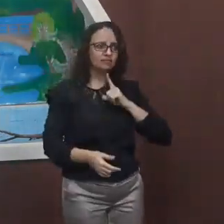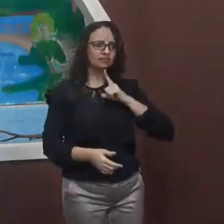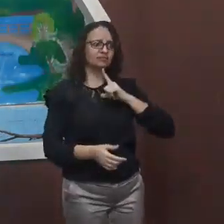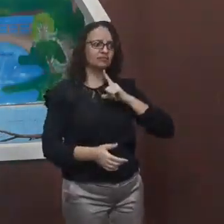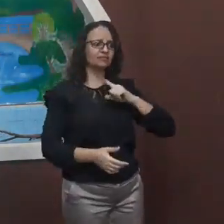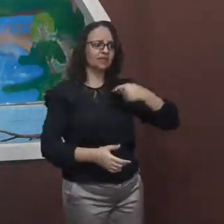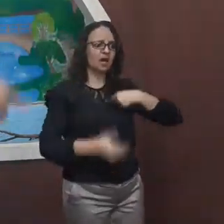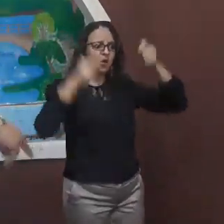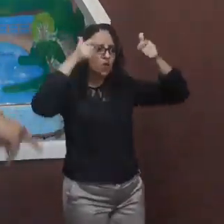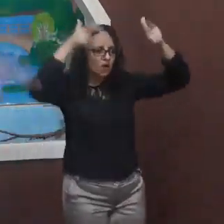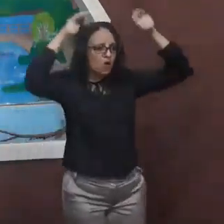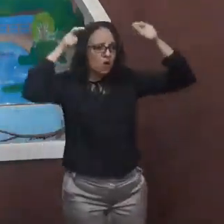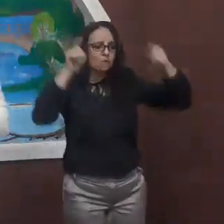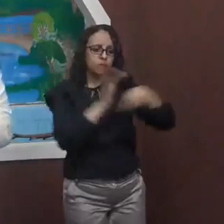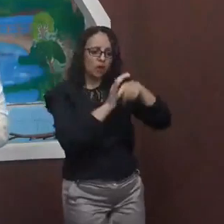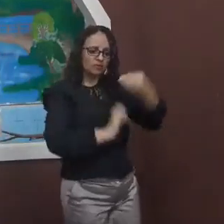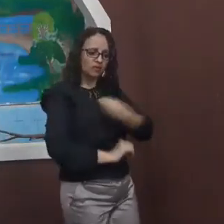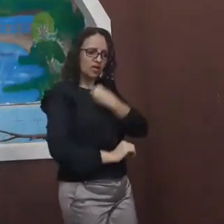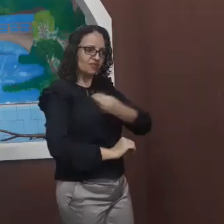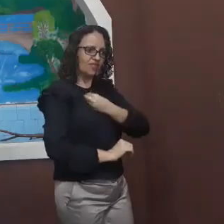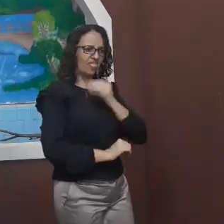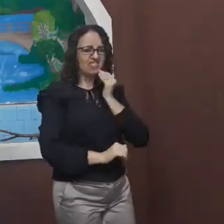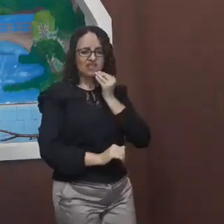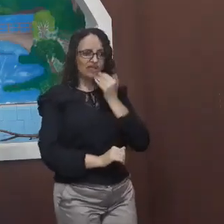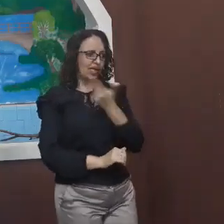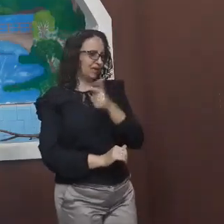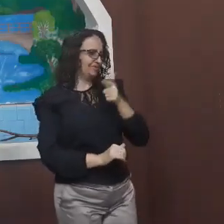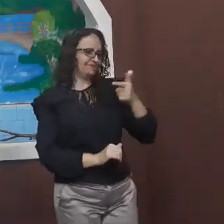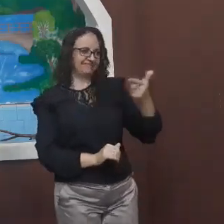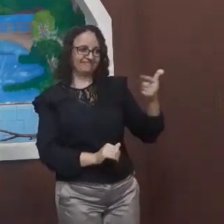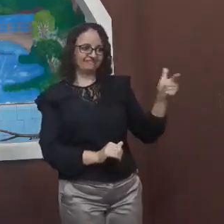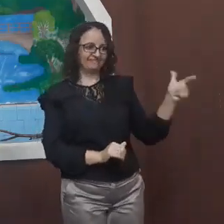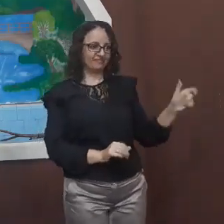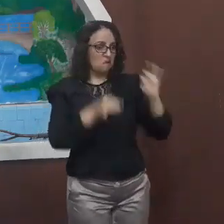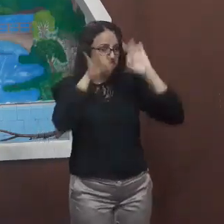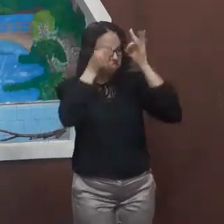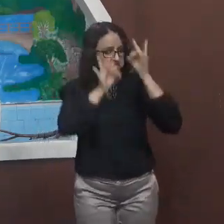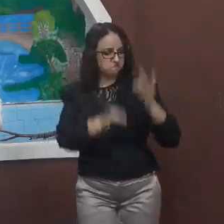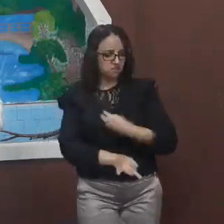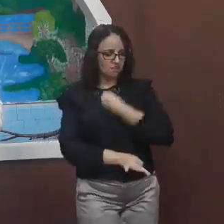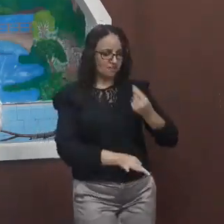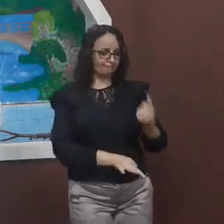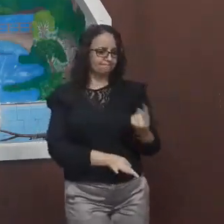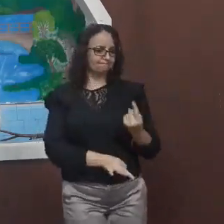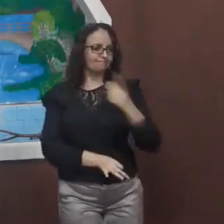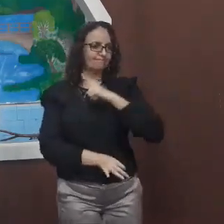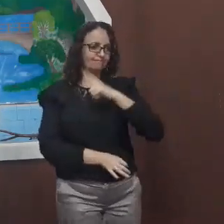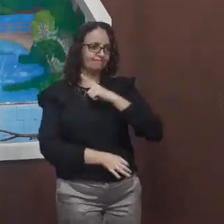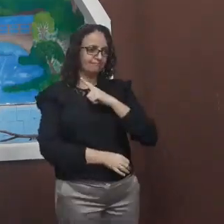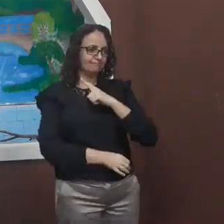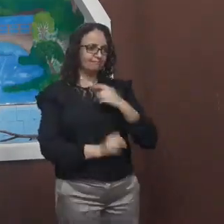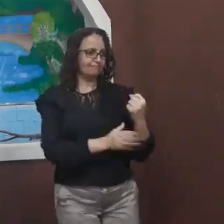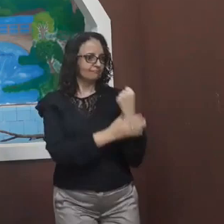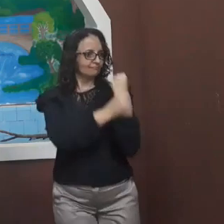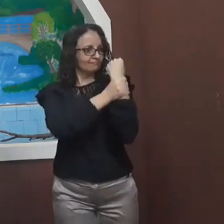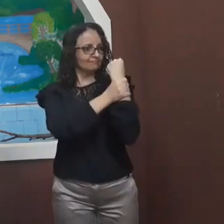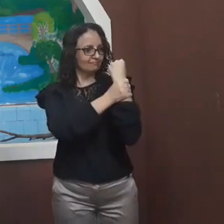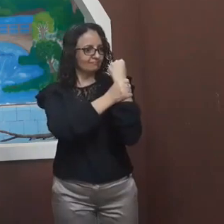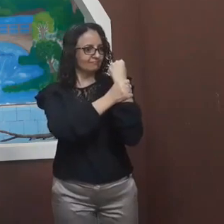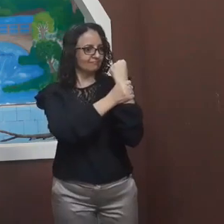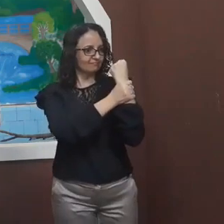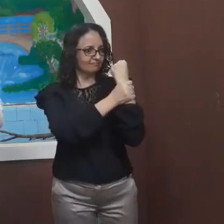coroa da vida, não dessa vida aqui cheia de defeito. É uma coroa da vida eterna. Olha que segurança que nós